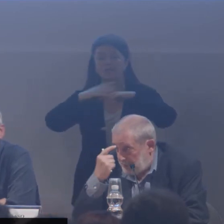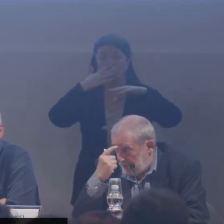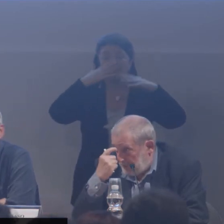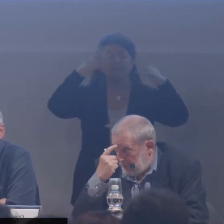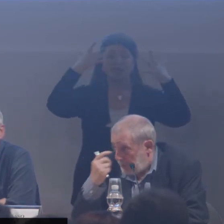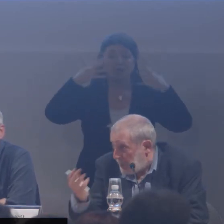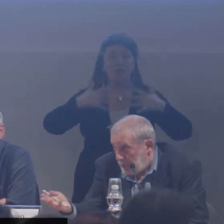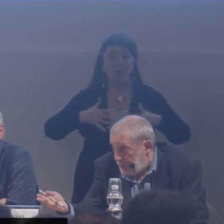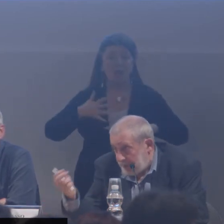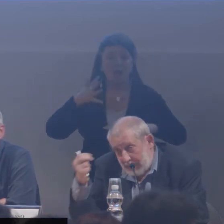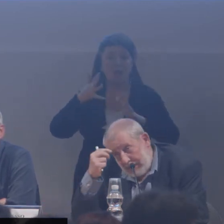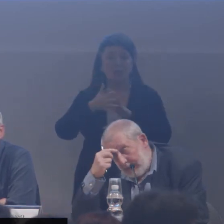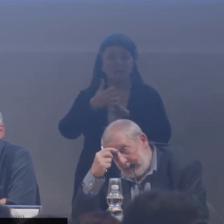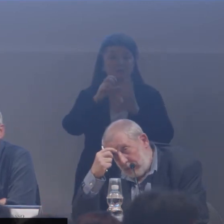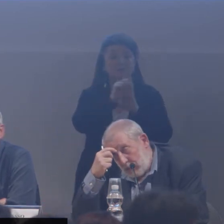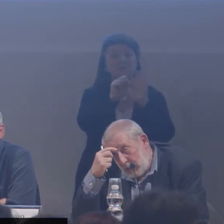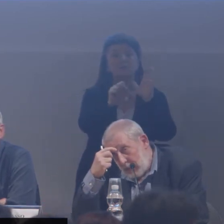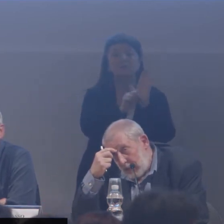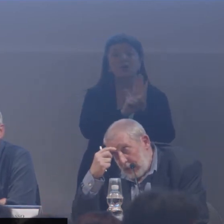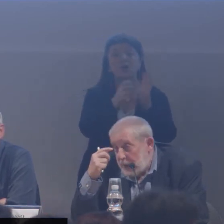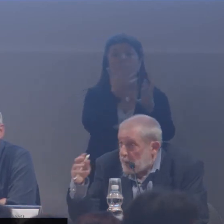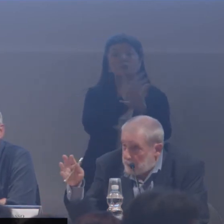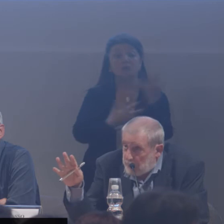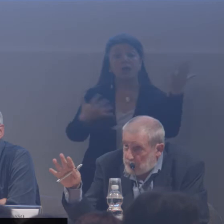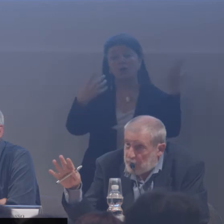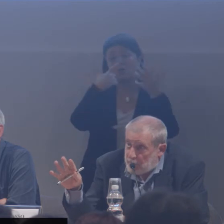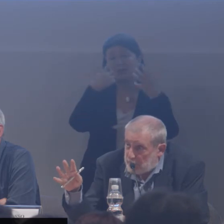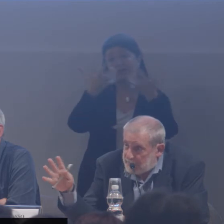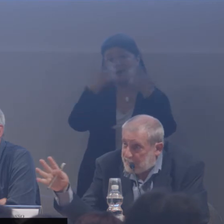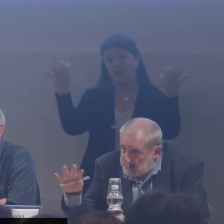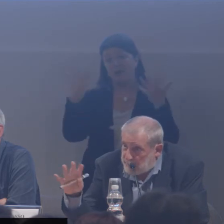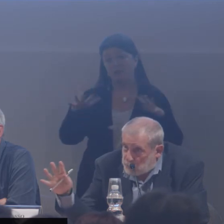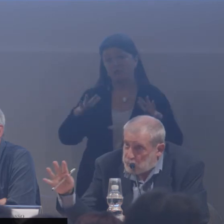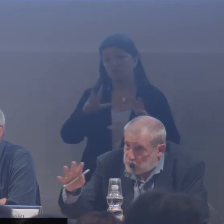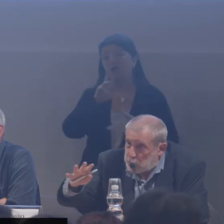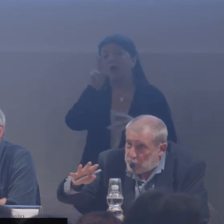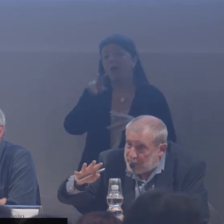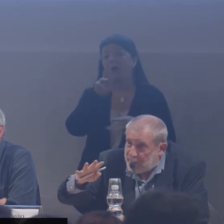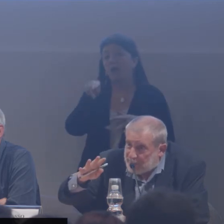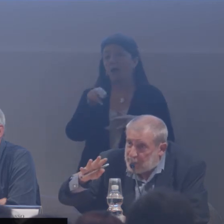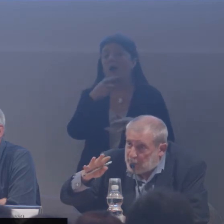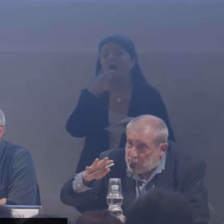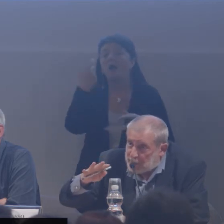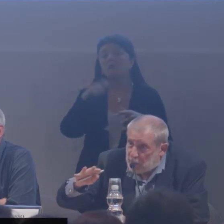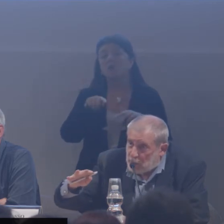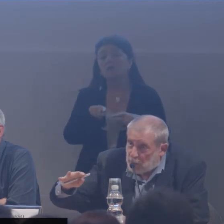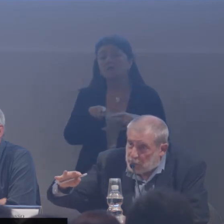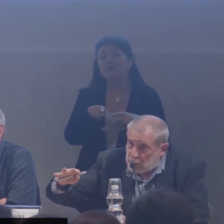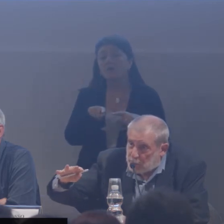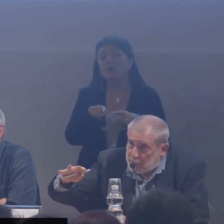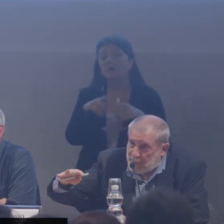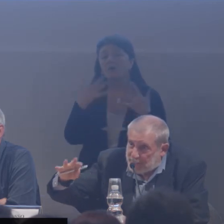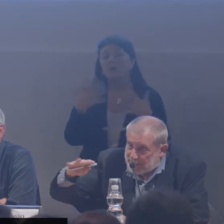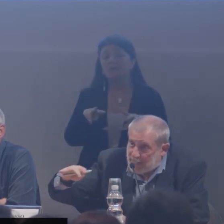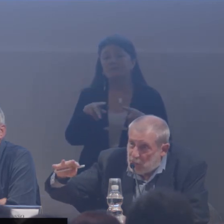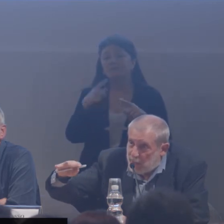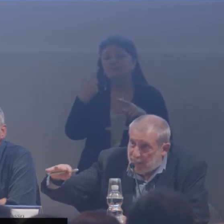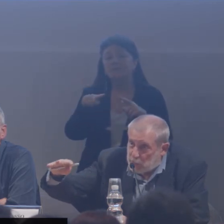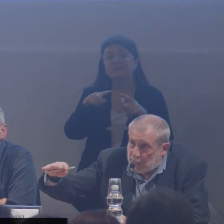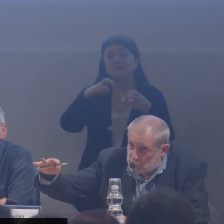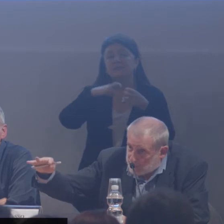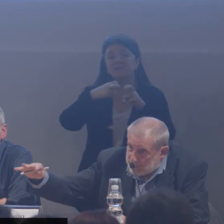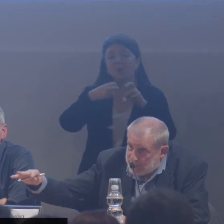capisce, l'abbiamo appena detto, si capisce fino a un certo punto perché questo problema del